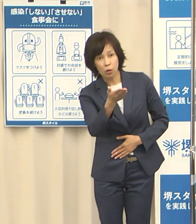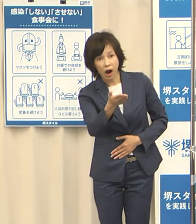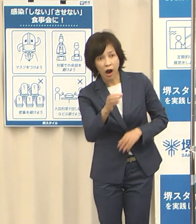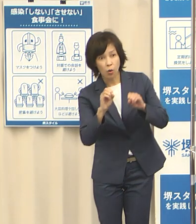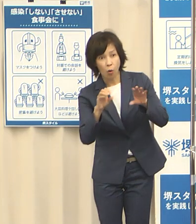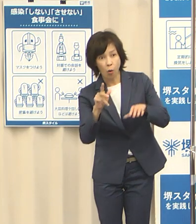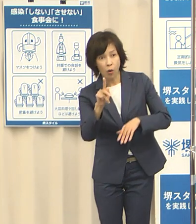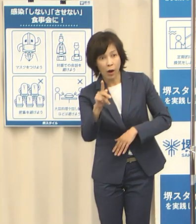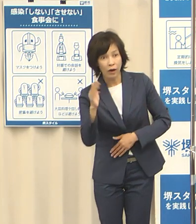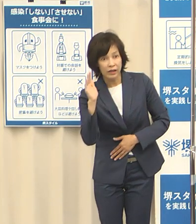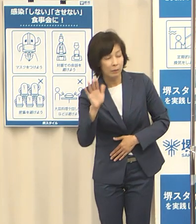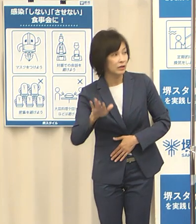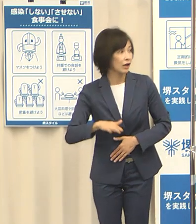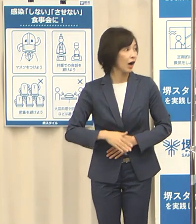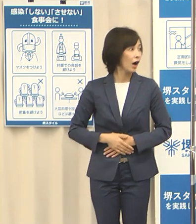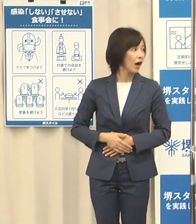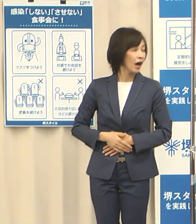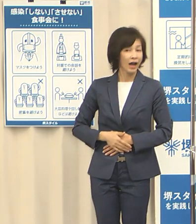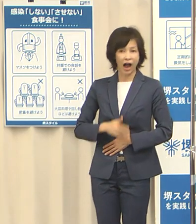ますか。